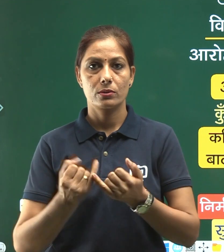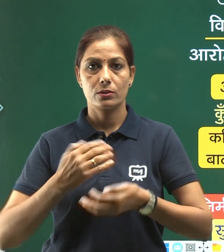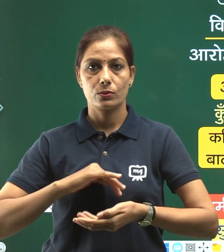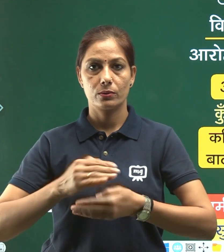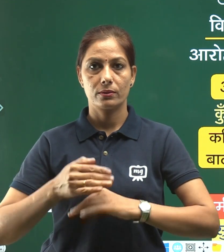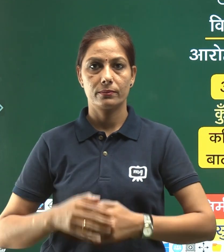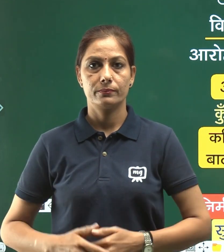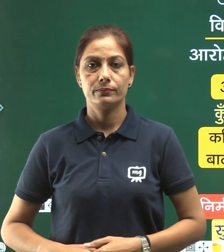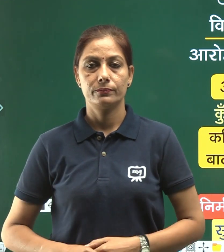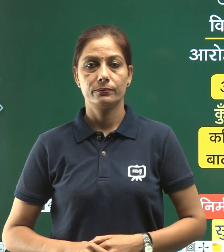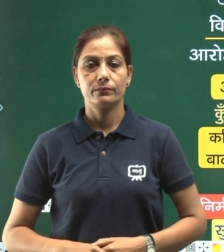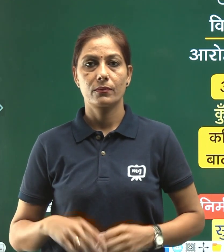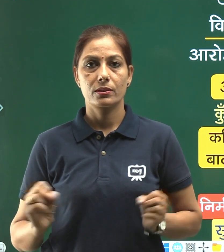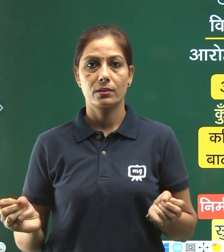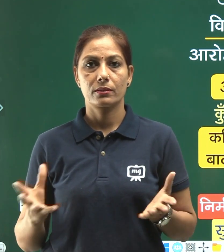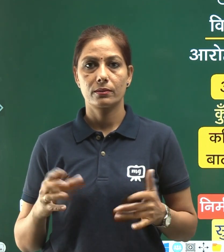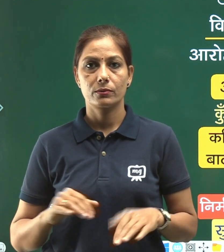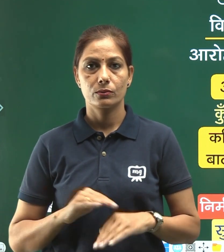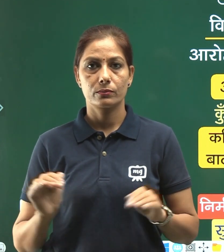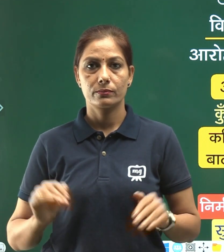चौधरी। शुरू करें